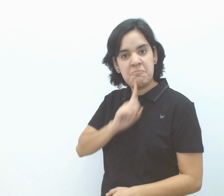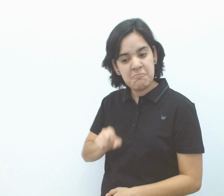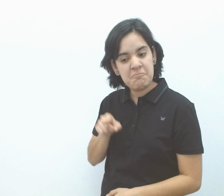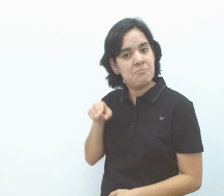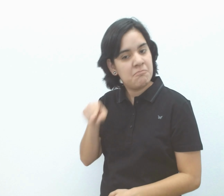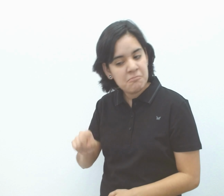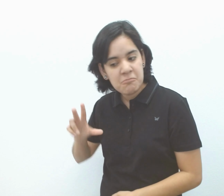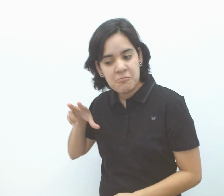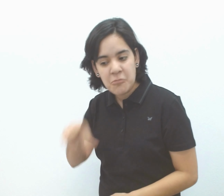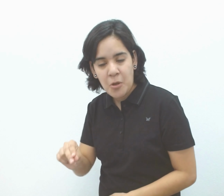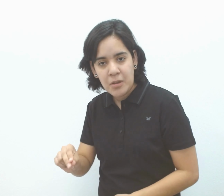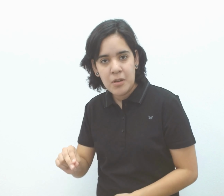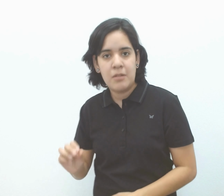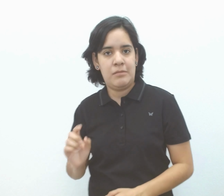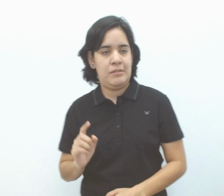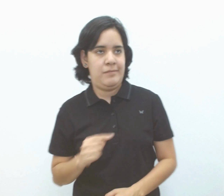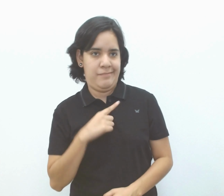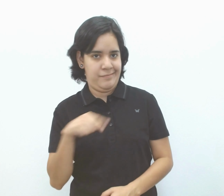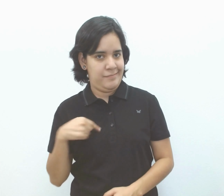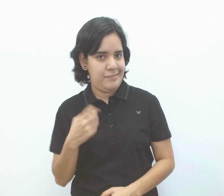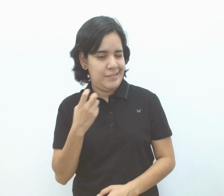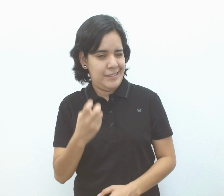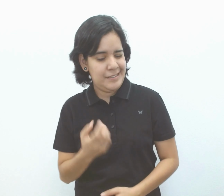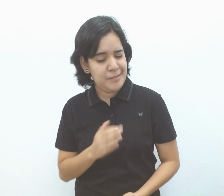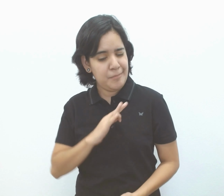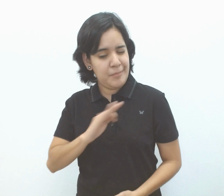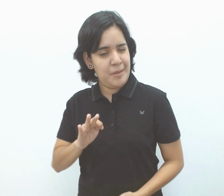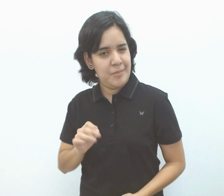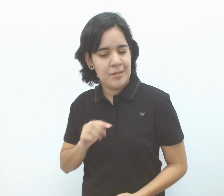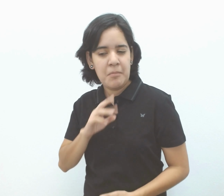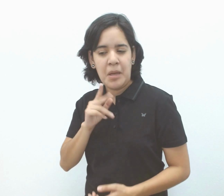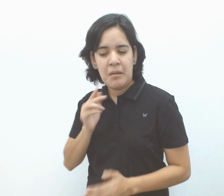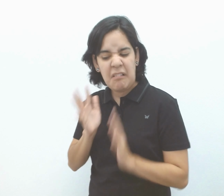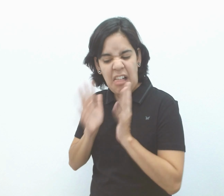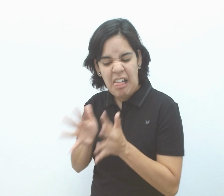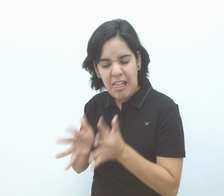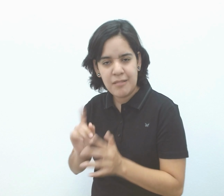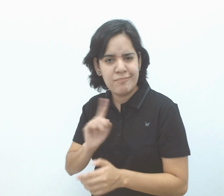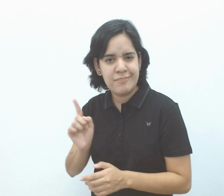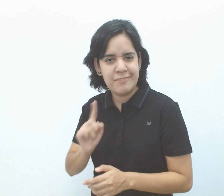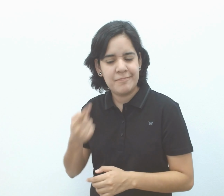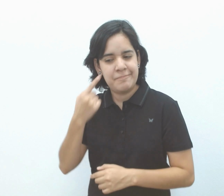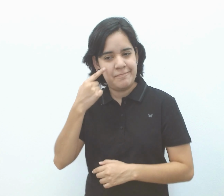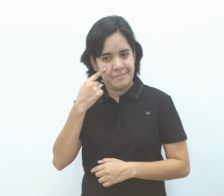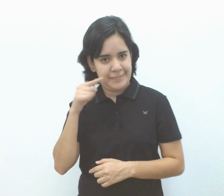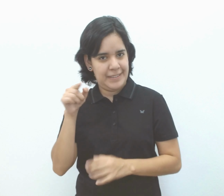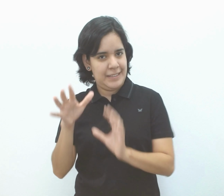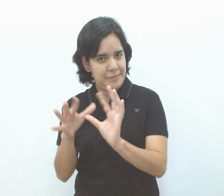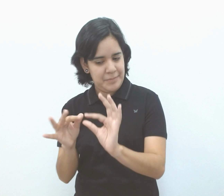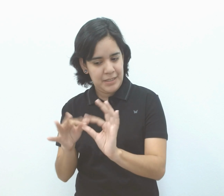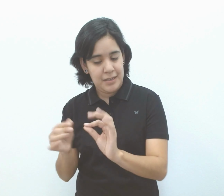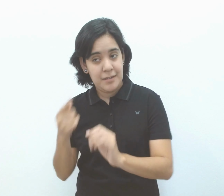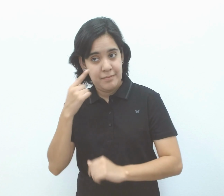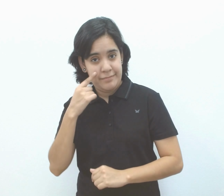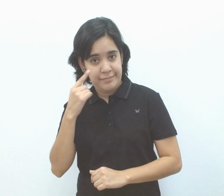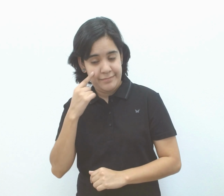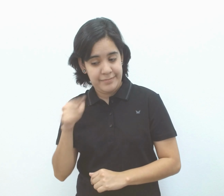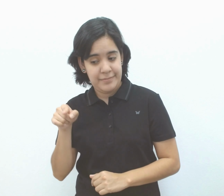que fue la jirafa. O podemos tomar esa circunstancia para enseñarle a la jirafa y de paso a nuestro hijo que cuando tiramos las cosas buscamos